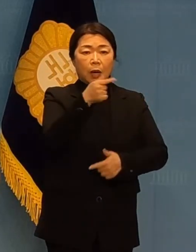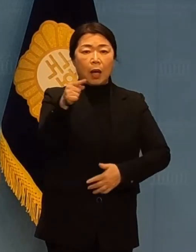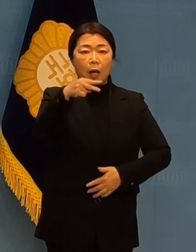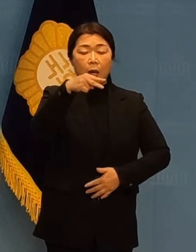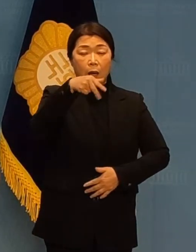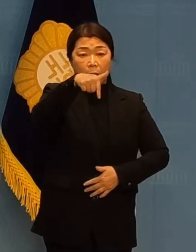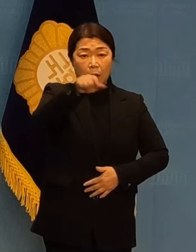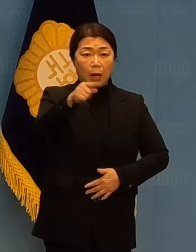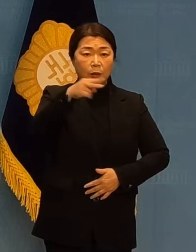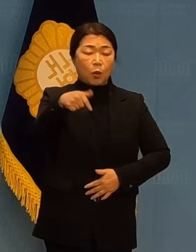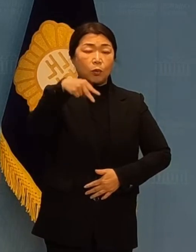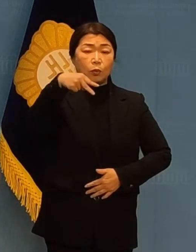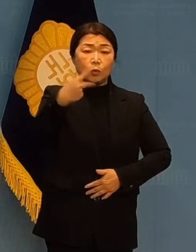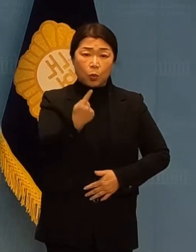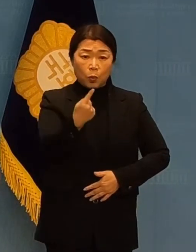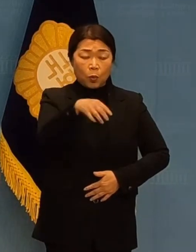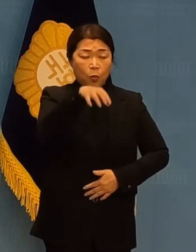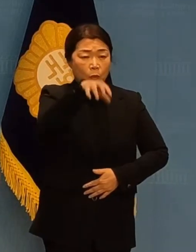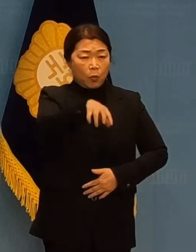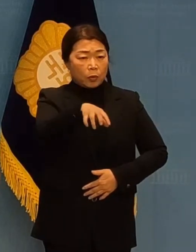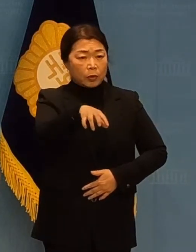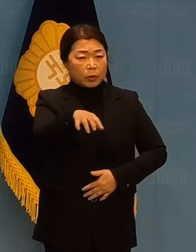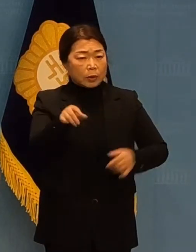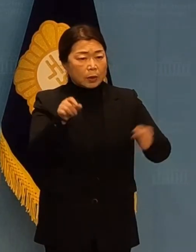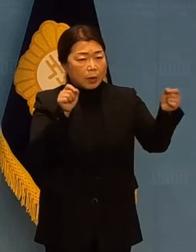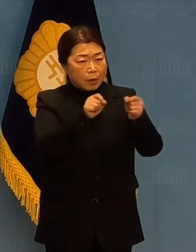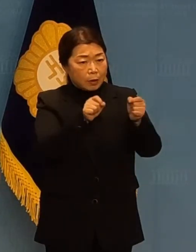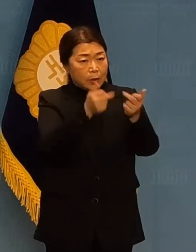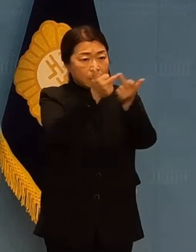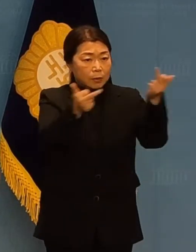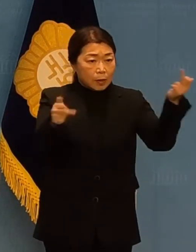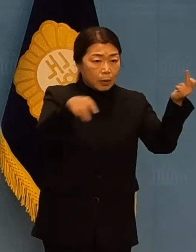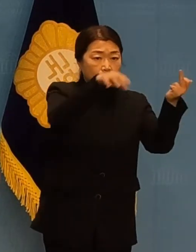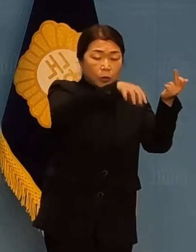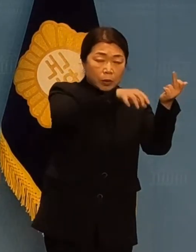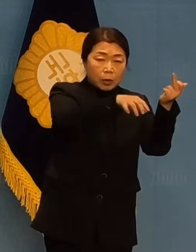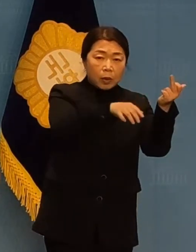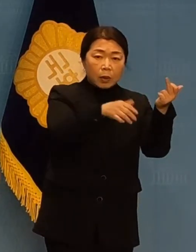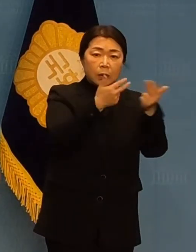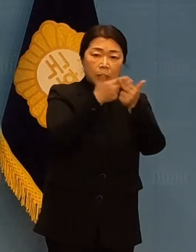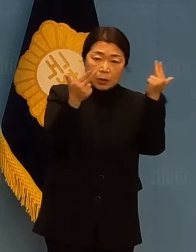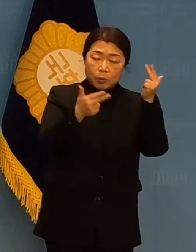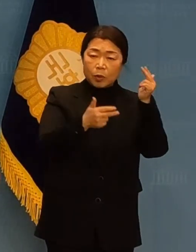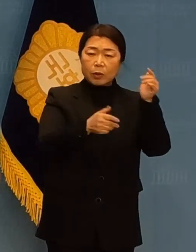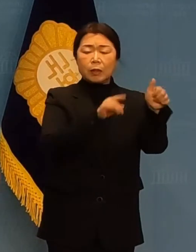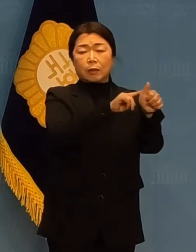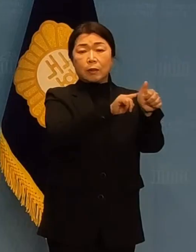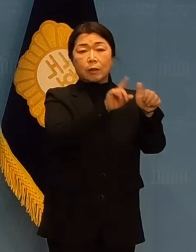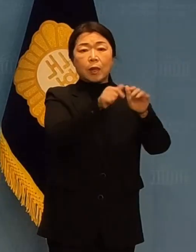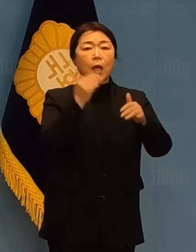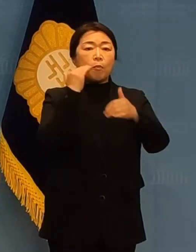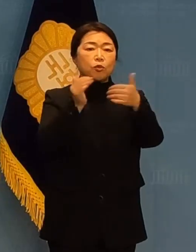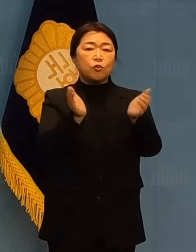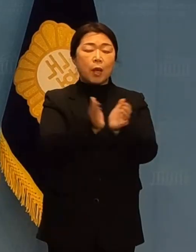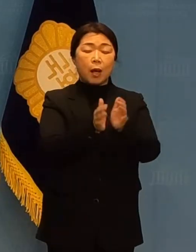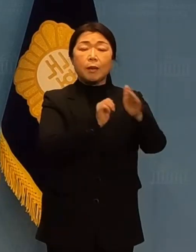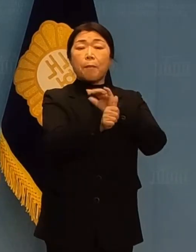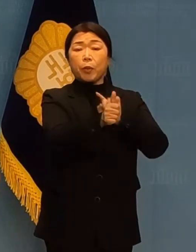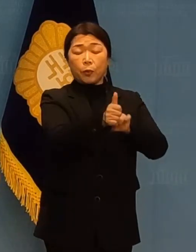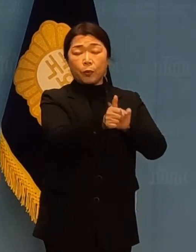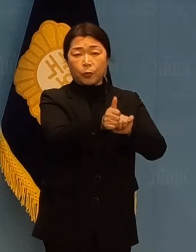예정되어 있는 해역이 보이는 산중턱 전망대에서 이재명 당시 더불어민주당